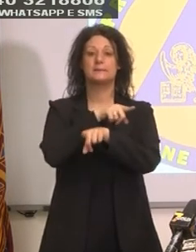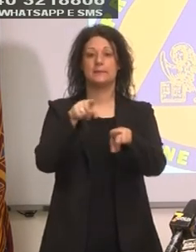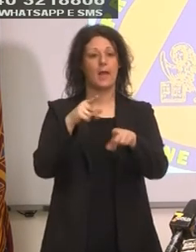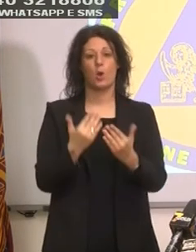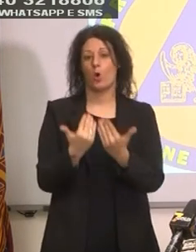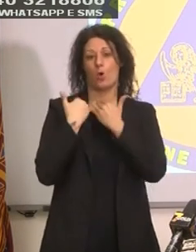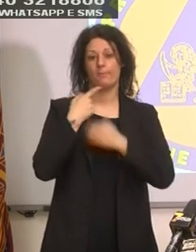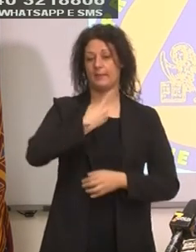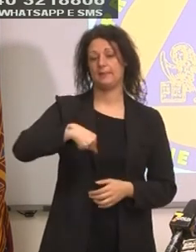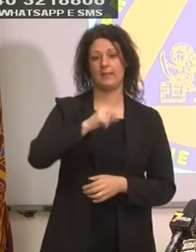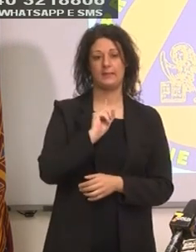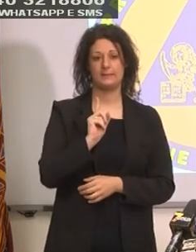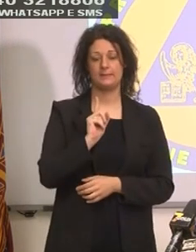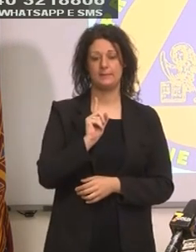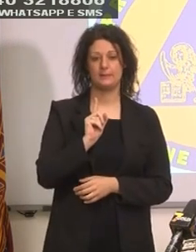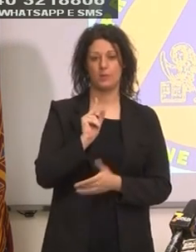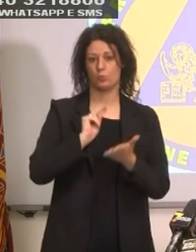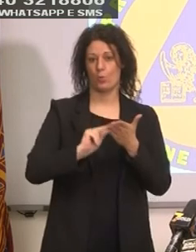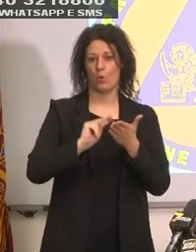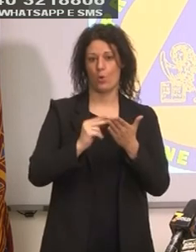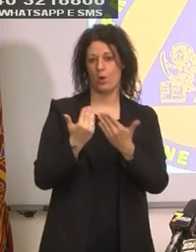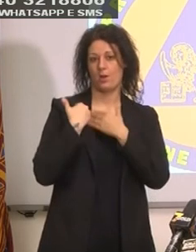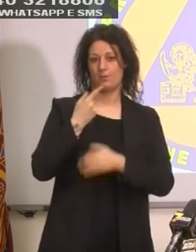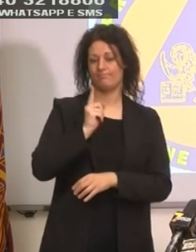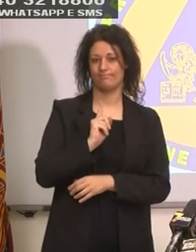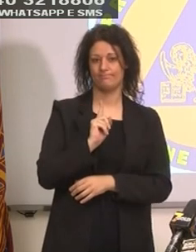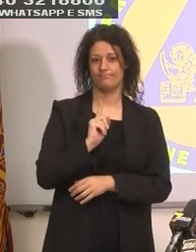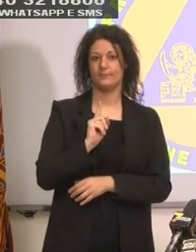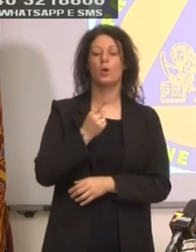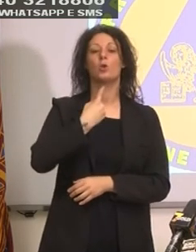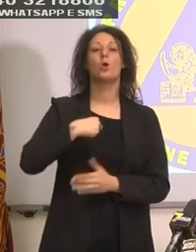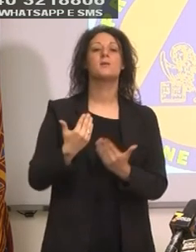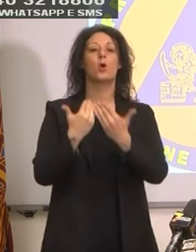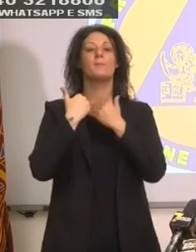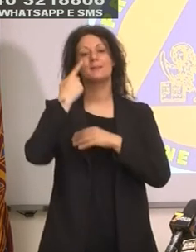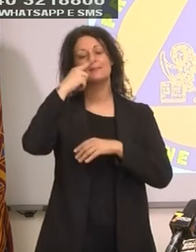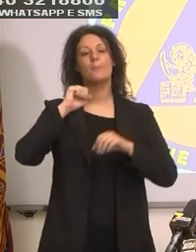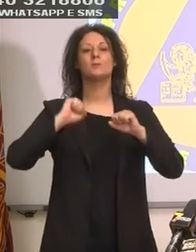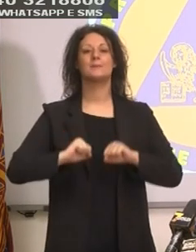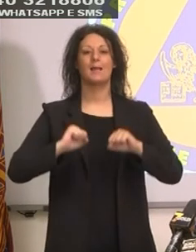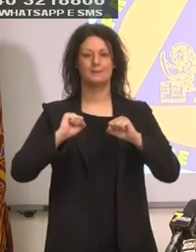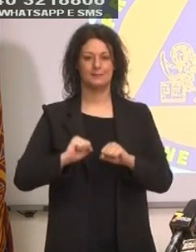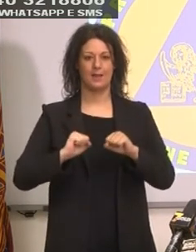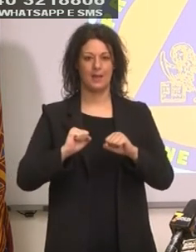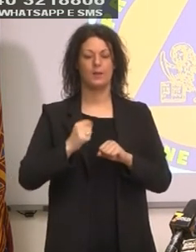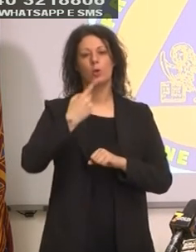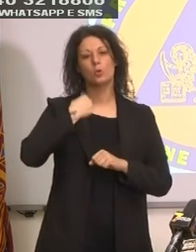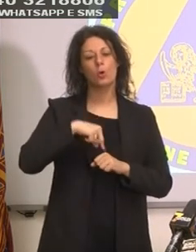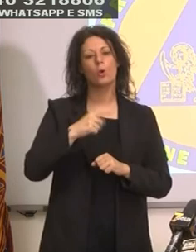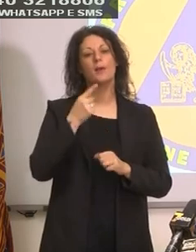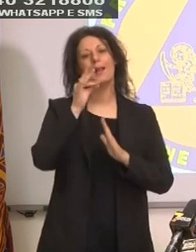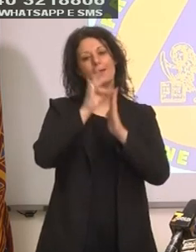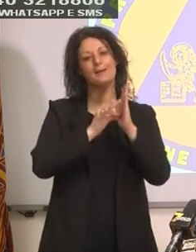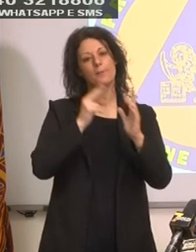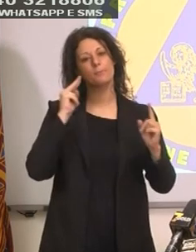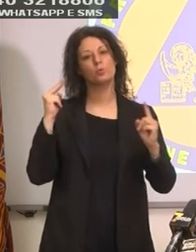nostra competenza la scuola, è la competenza per noi diventa sanitaria. E quindi stiamo discutendo la partita sanitaria.